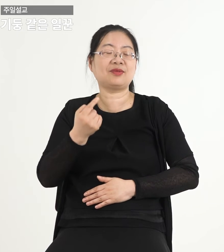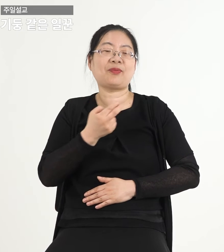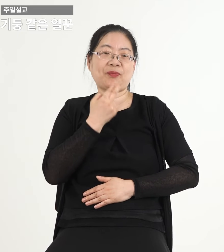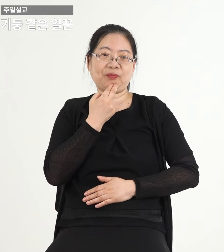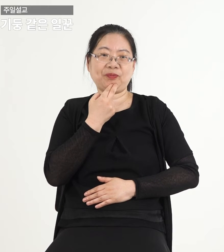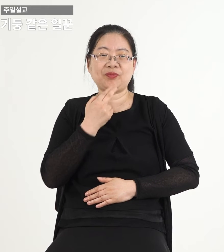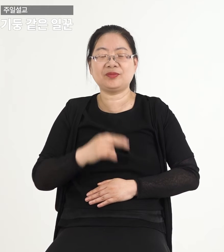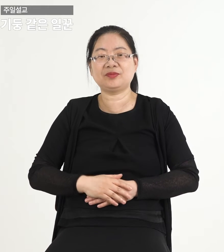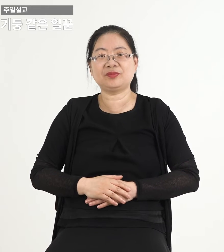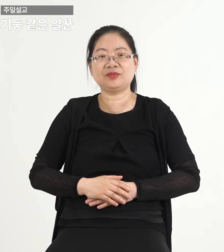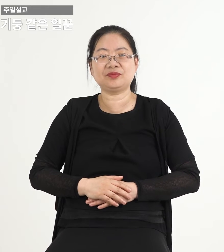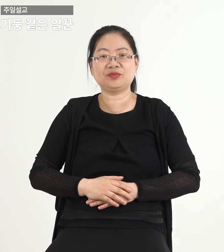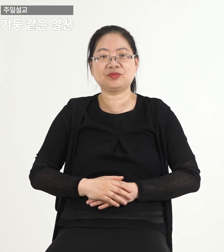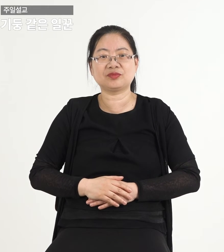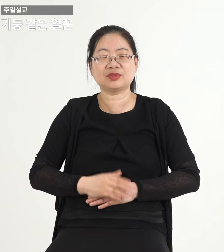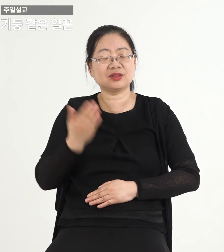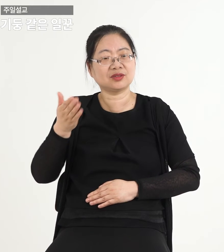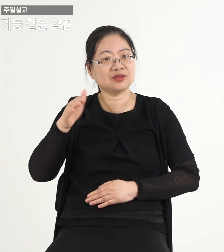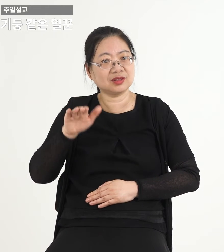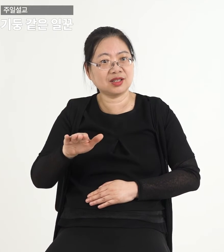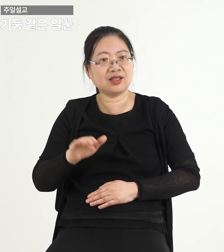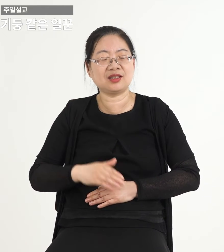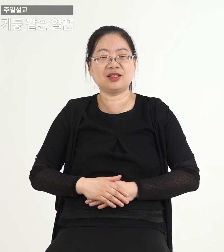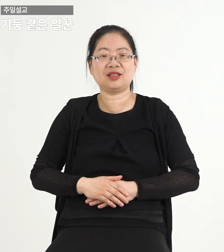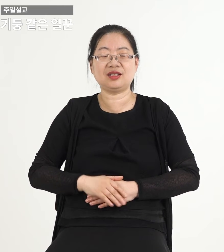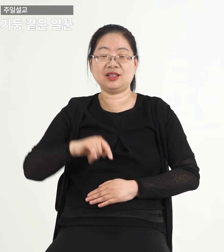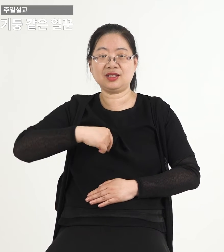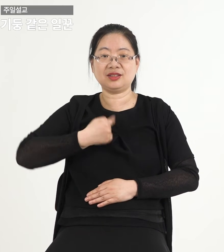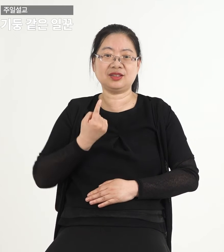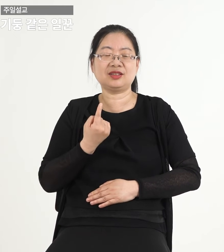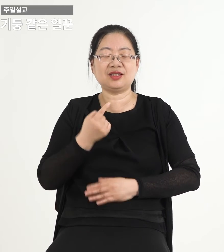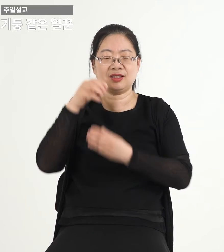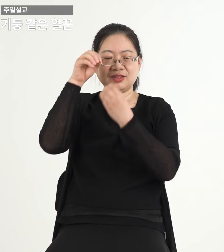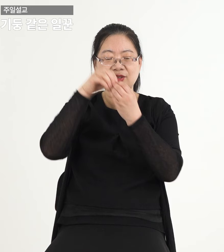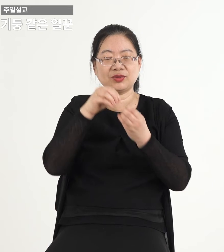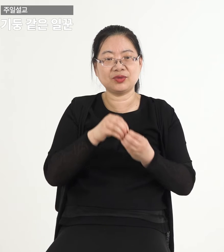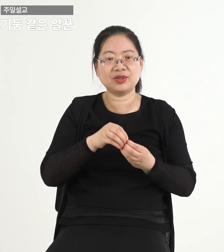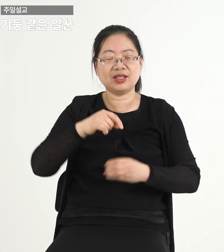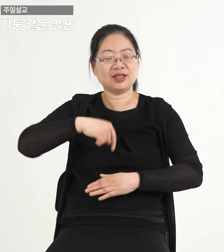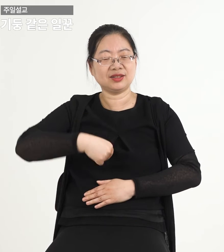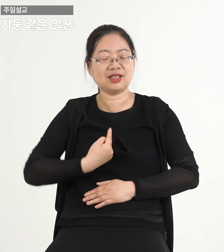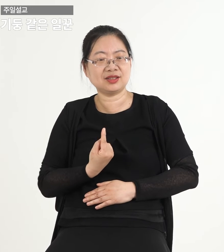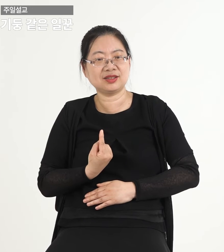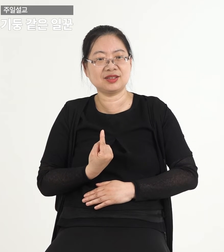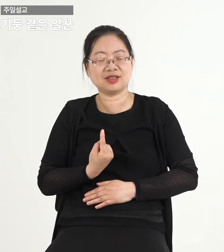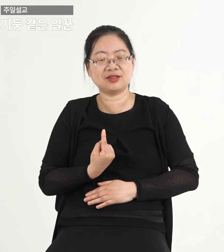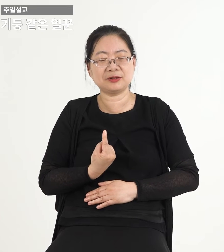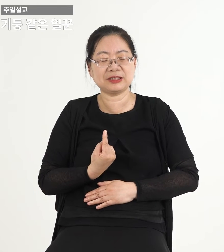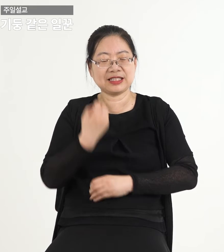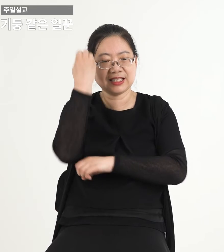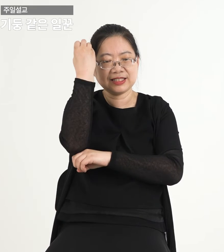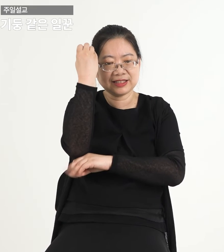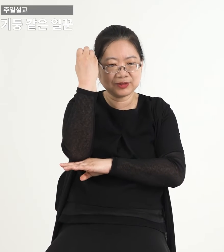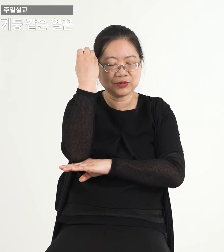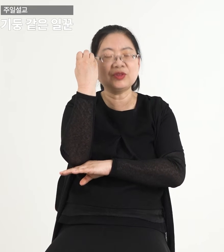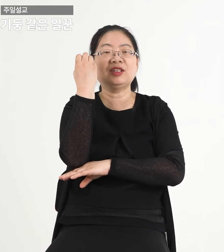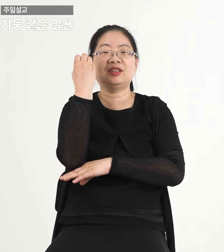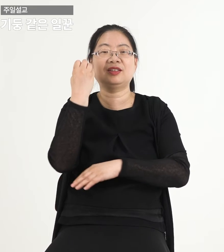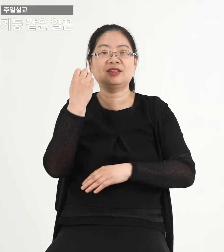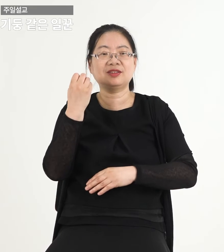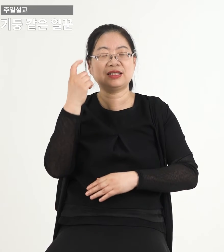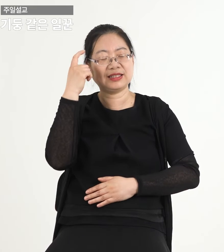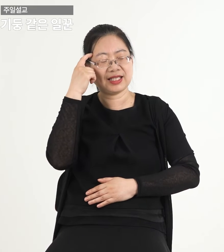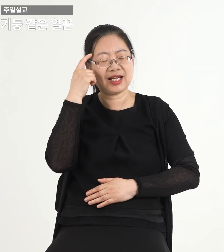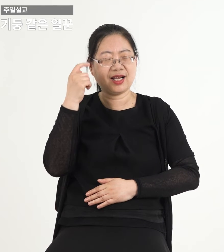그 말이에요. 그런데 자기들의 전통과 자기들의 표준과 자기들의